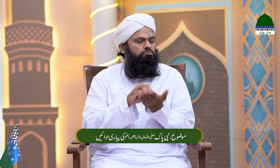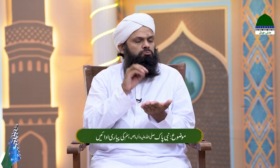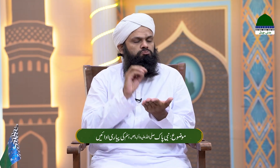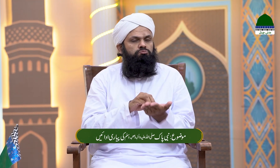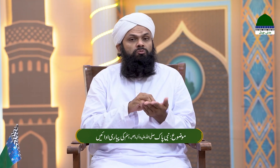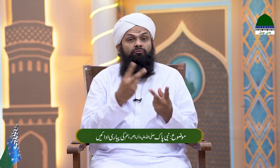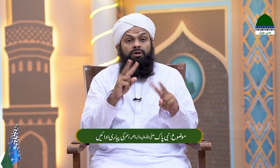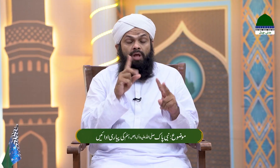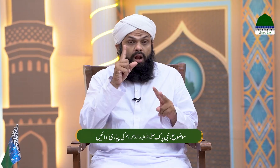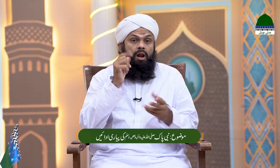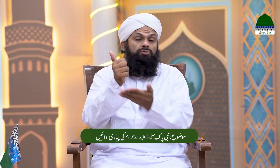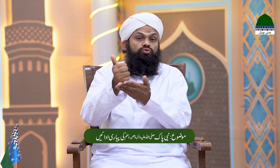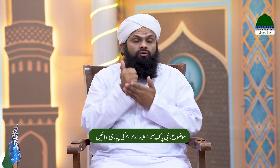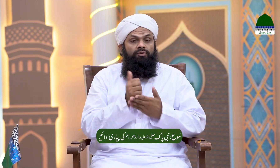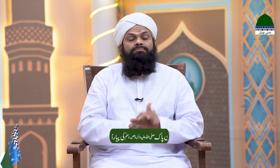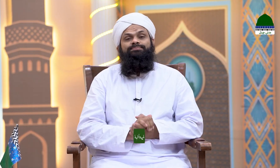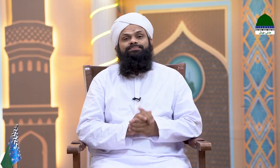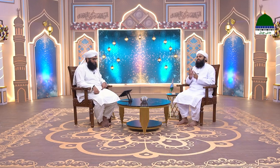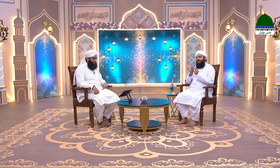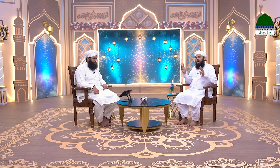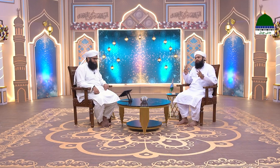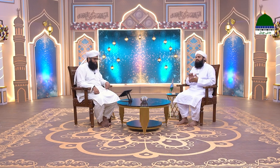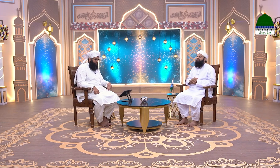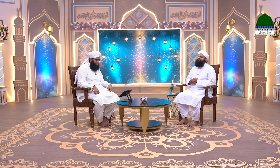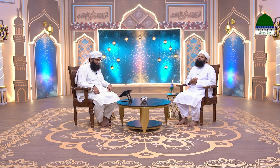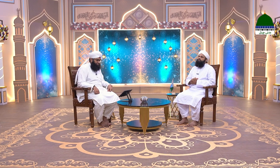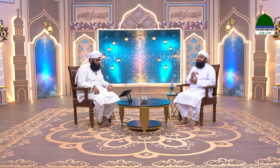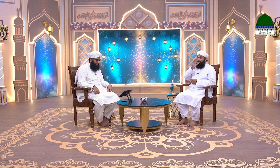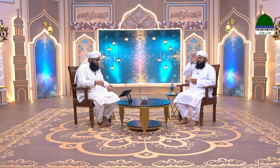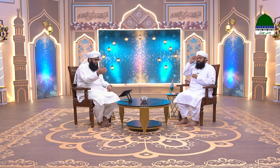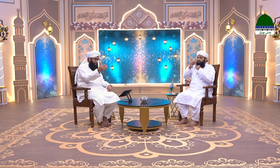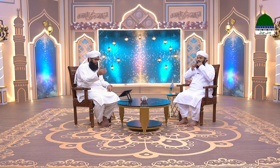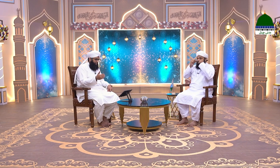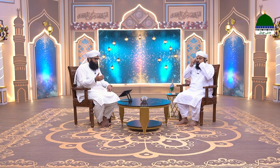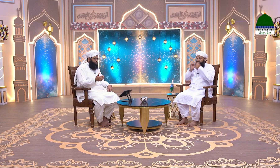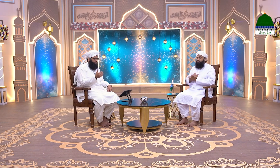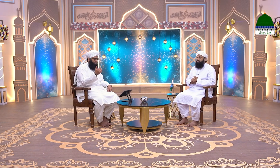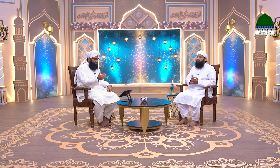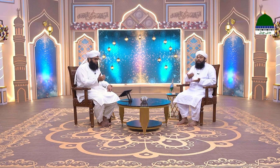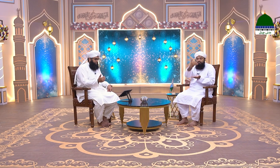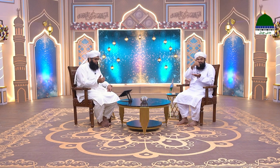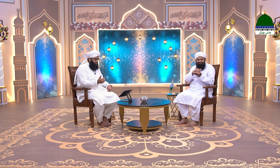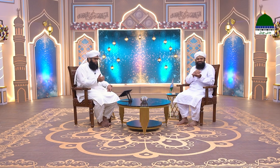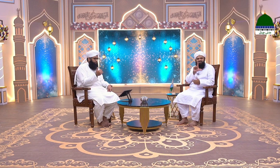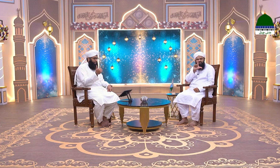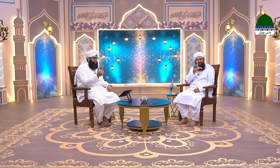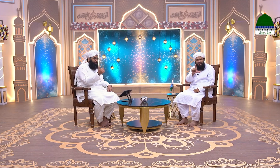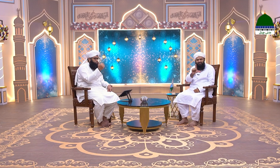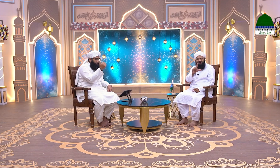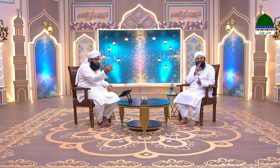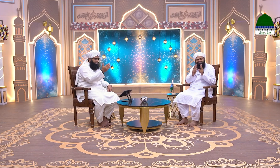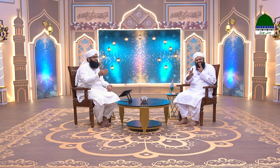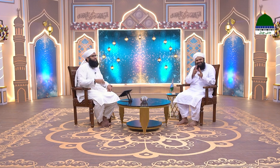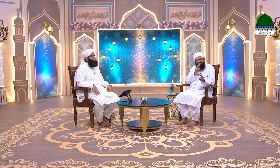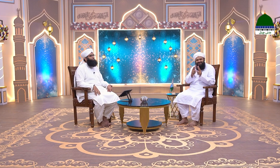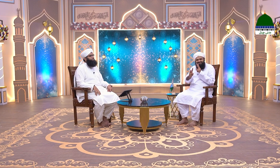ہم سب کو نصیب فرما دے۔ ایک اور پیاری ادا سنتے ہیں، پیارے آقا صلی اللہ علیہ وآلہ وسلم آنے والوں کو محبت دیتے اور ایسا